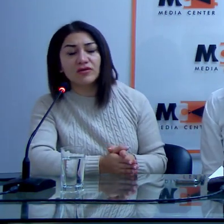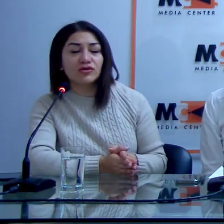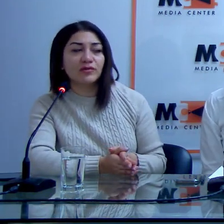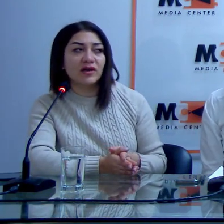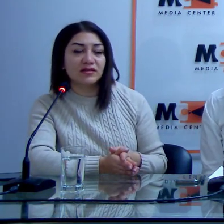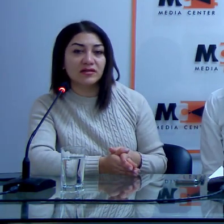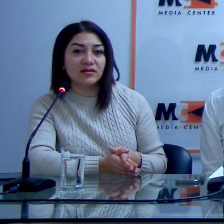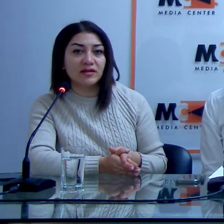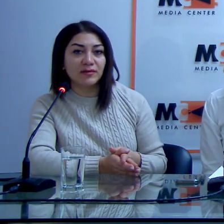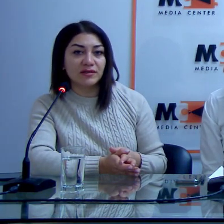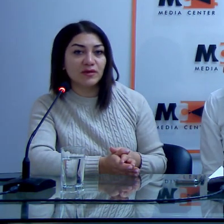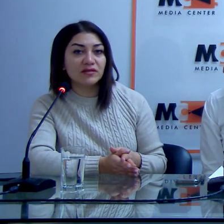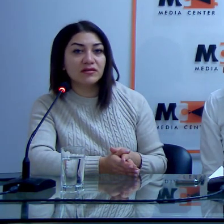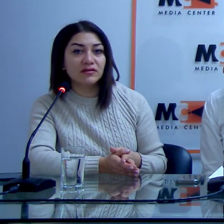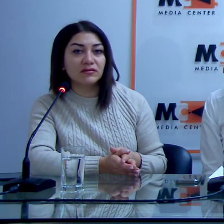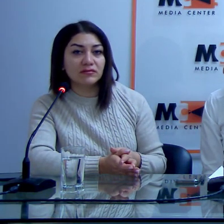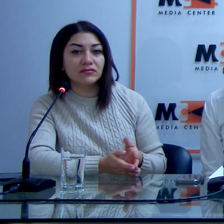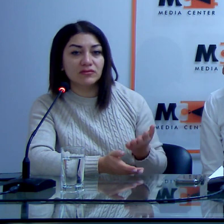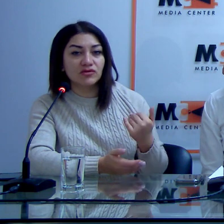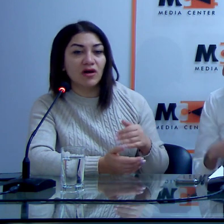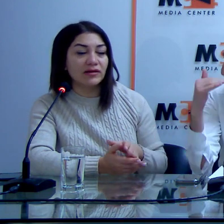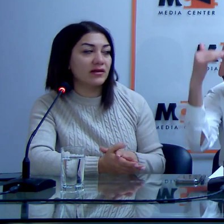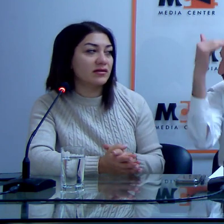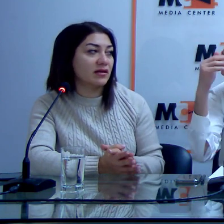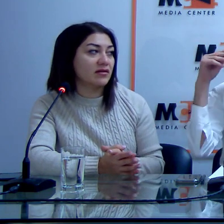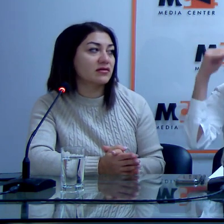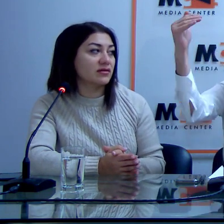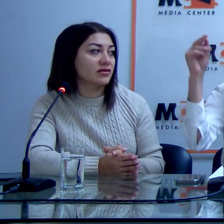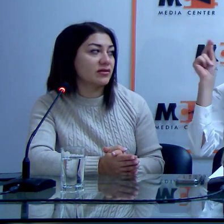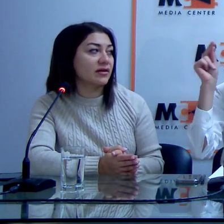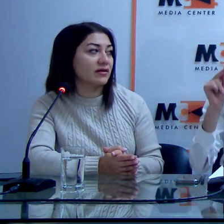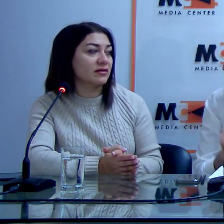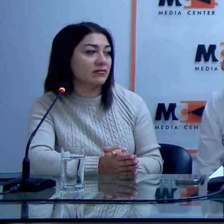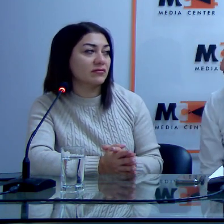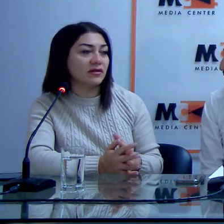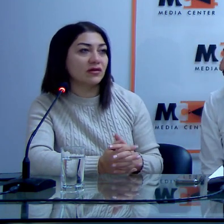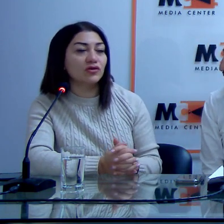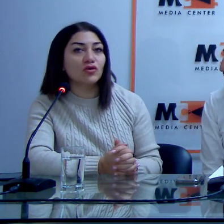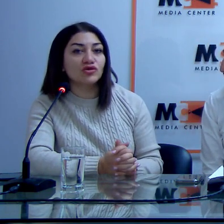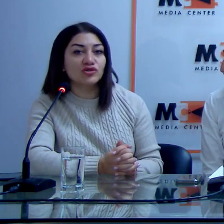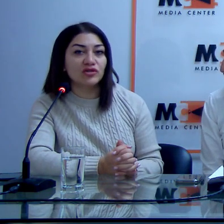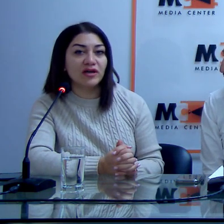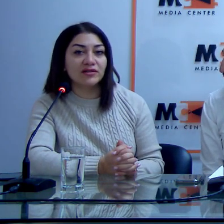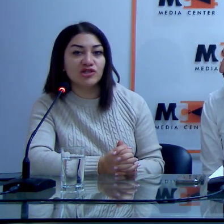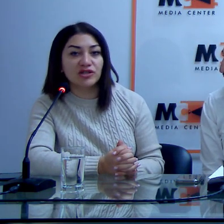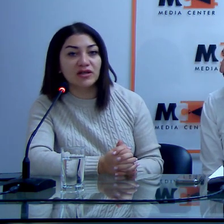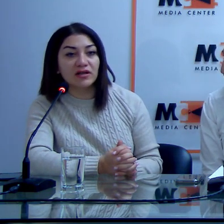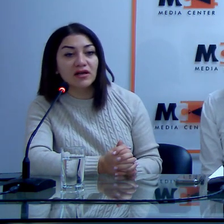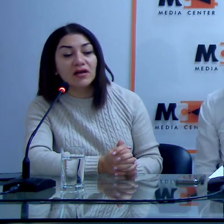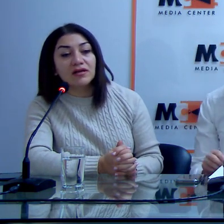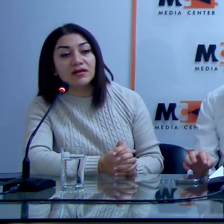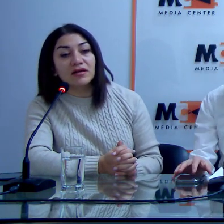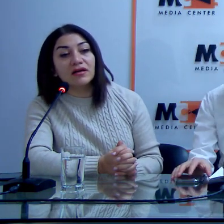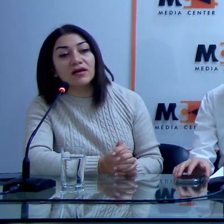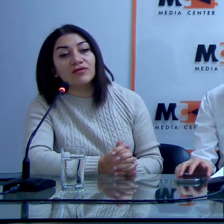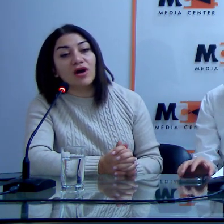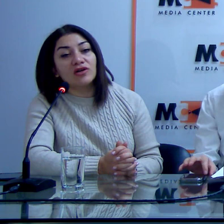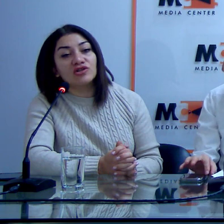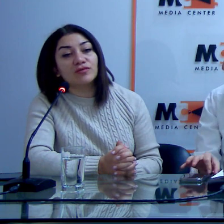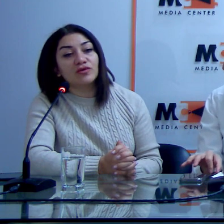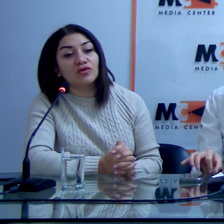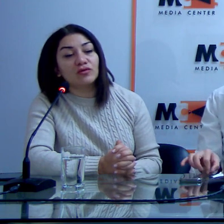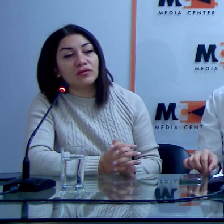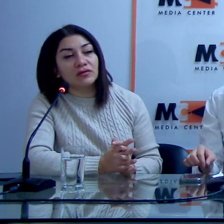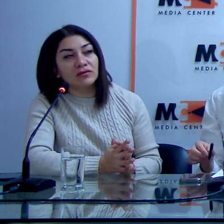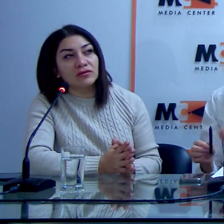Կրթության ոլորտում եղած խնդիրների մեծ մասը տարիներից եկած խնդիրներ են, դրանք նոր ի հայտ չեն եկել, սակայն քանի որ